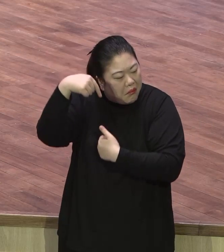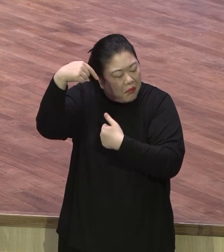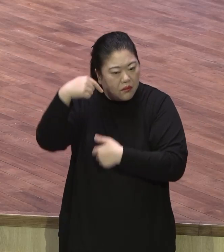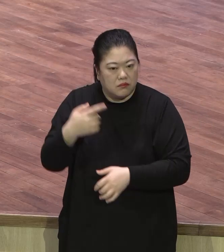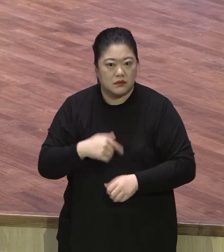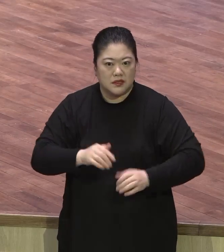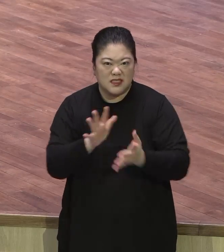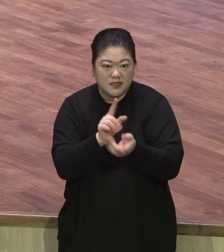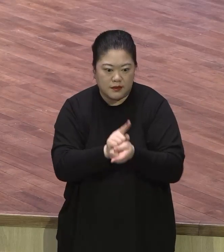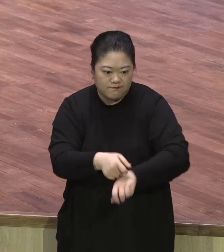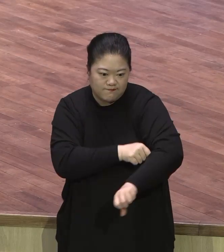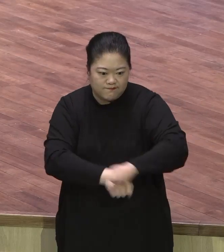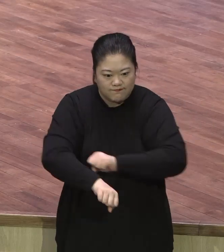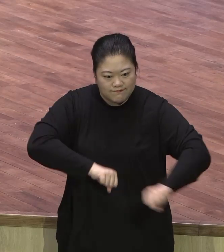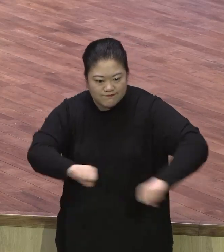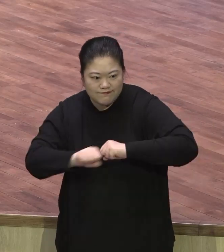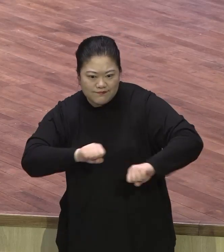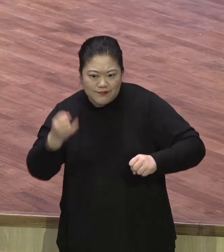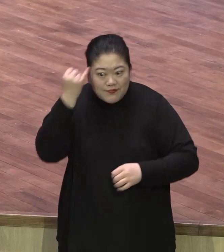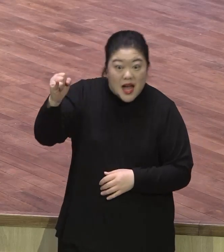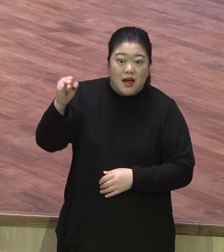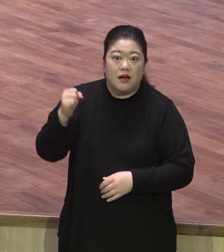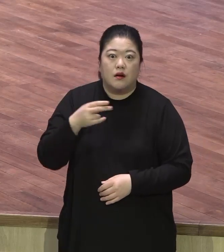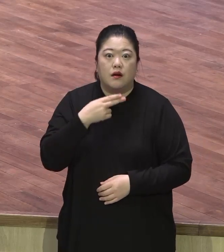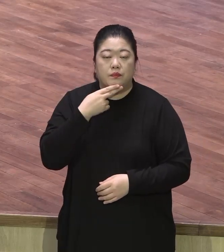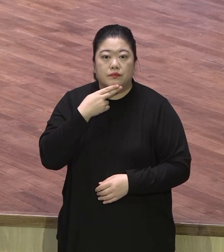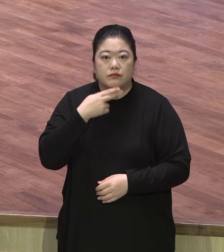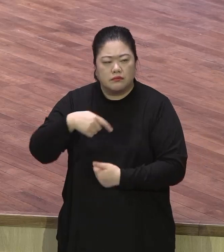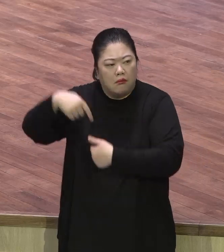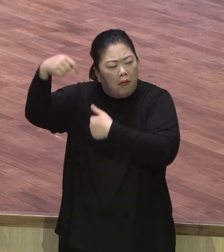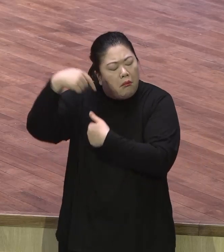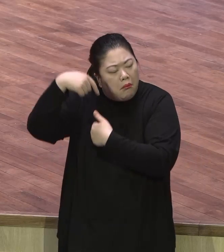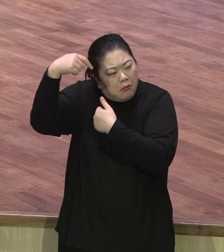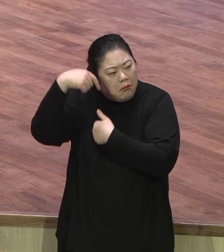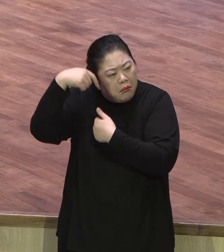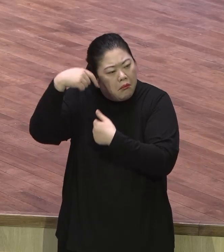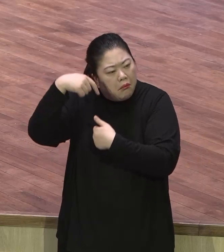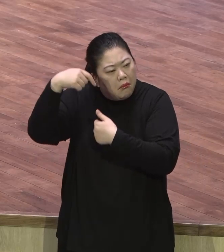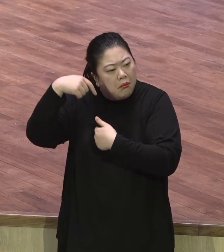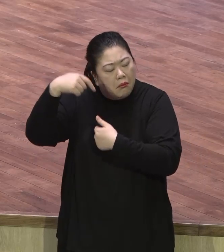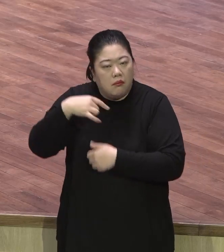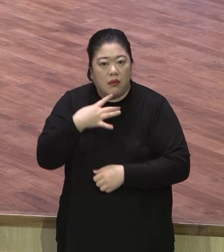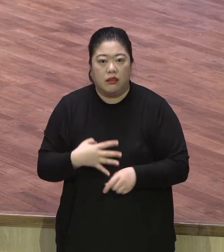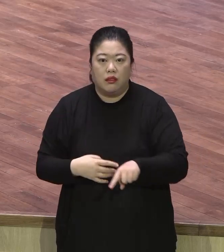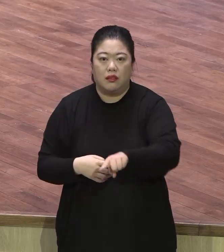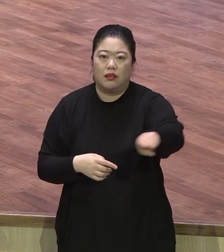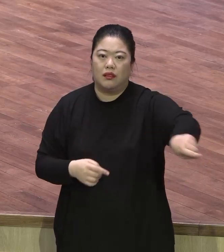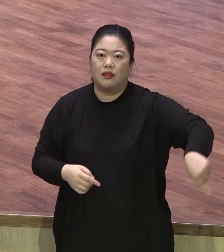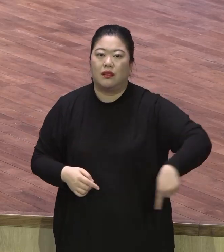자발적으로 장의적으로 이런 거 없어 피동적 여기서 벗어나라는 겁니다